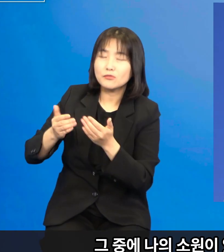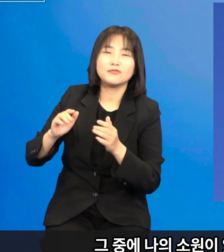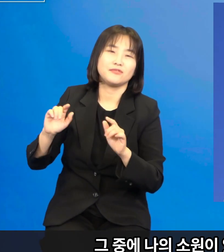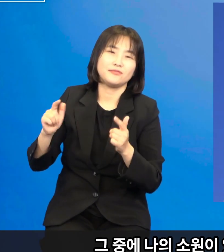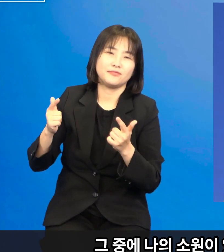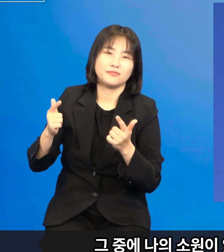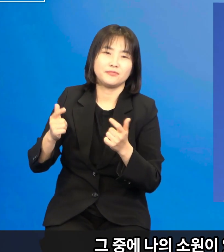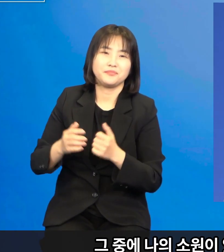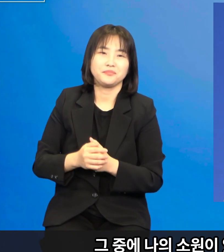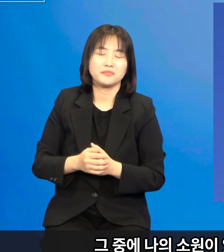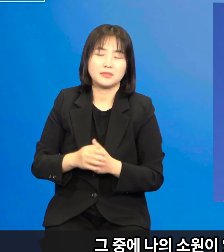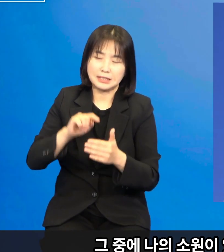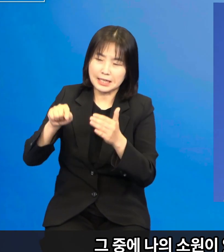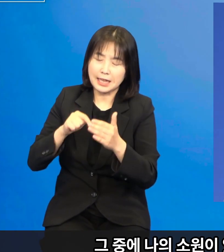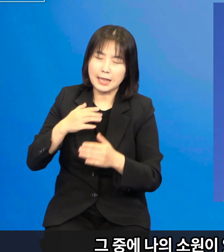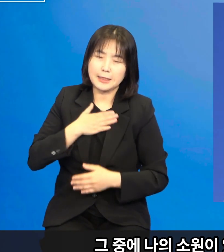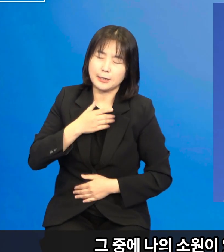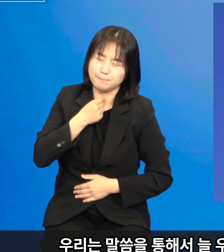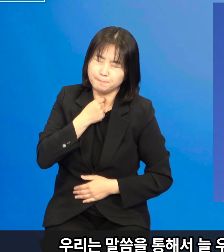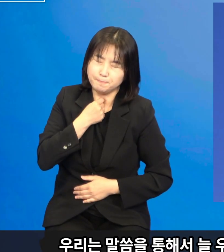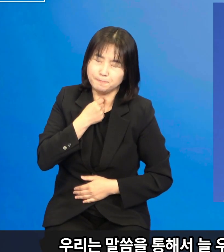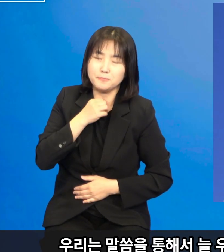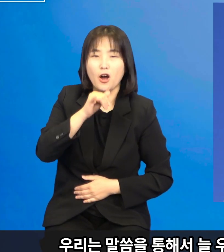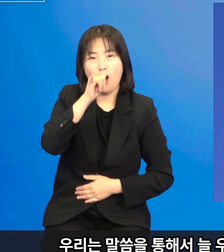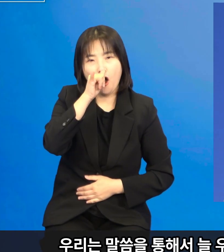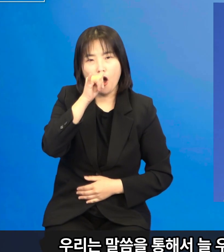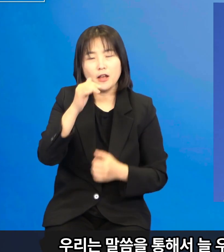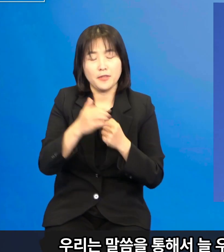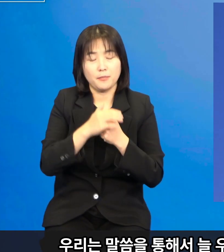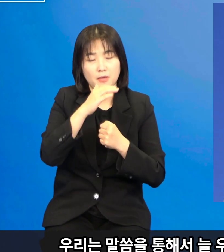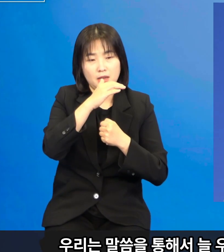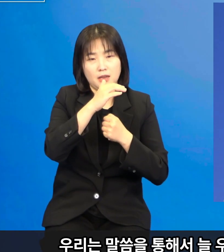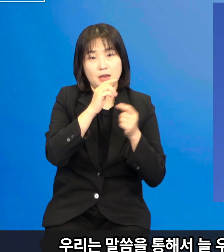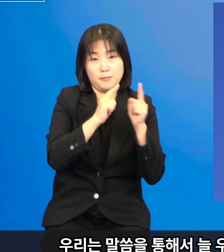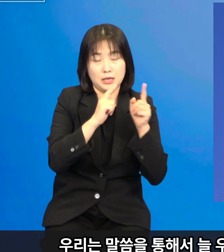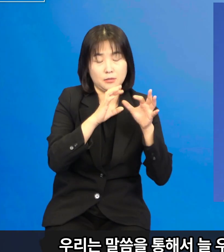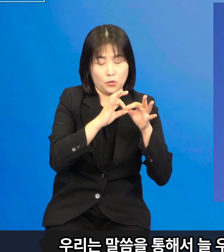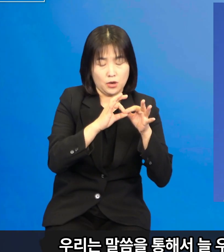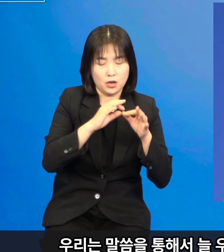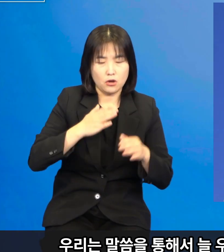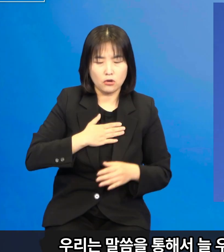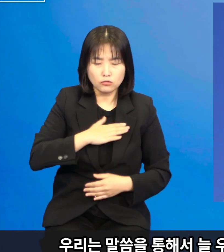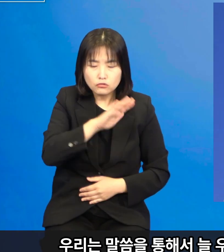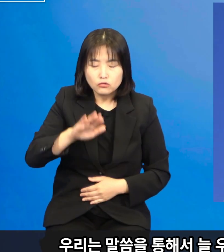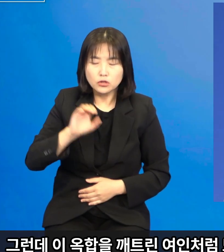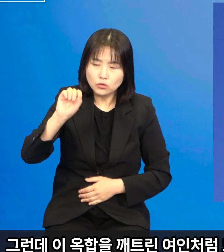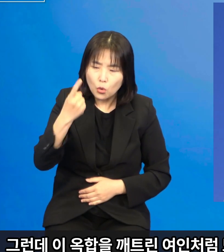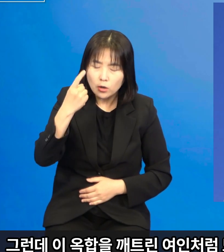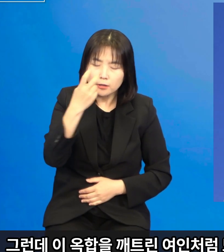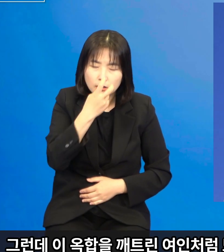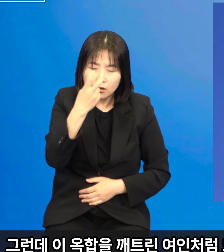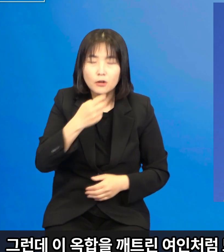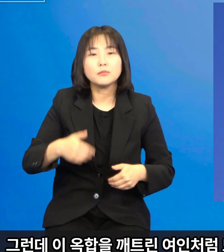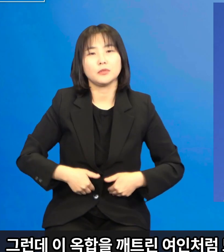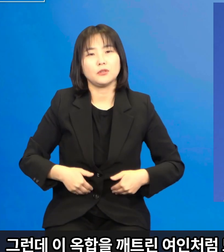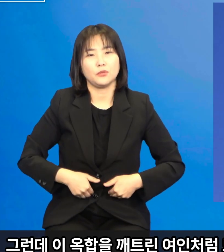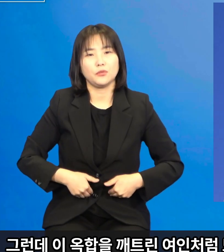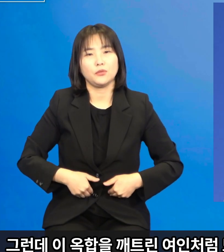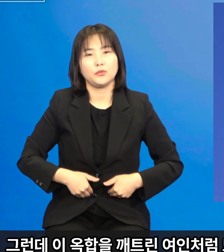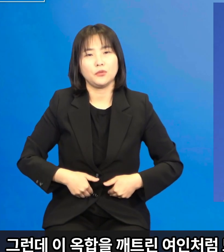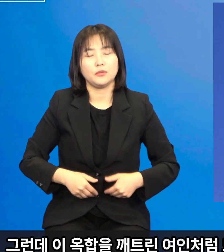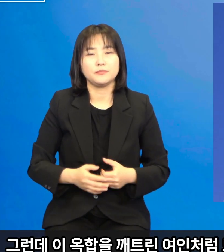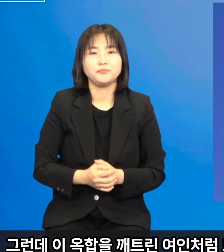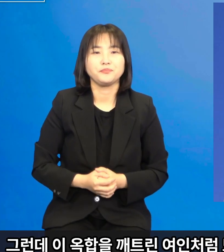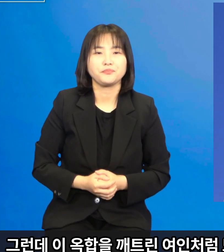그 중에 나의 소원이 있을 수도 있기 때문에 우리는 말씀을 통해서 늘 우리의 동기를 점검해야 돼요. 그런데 이